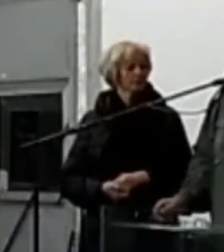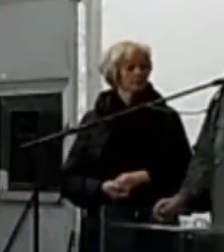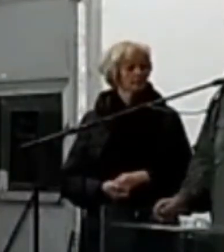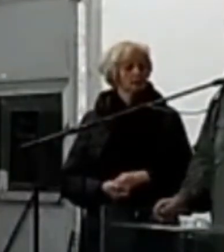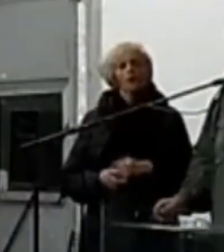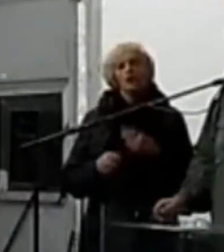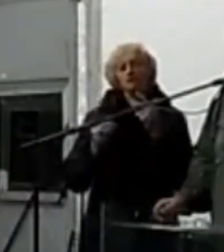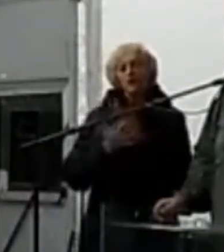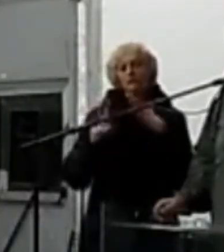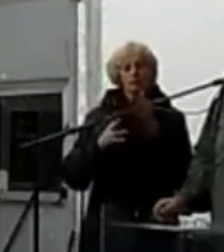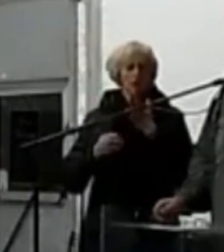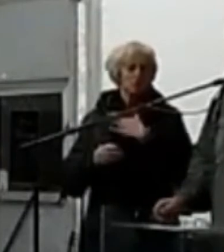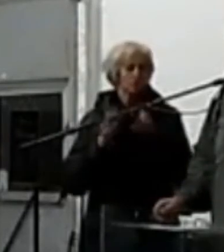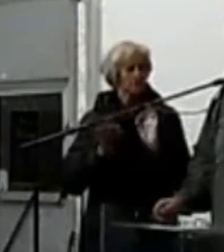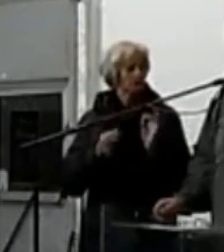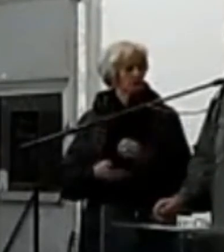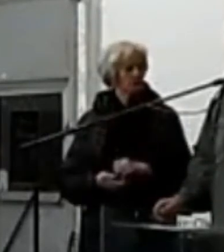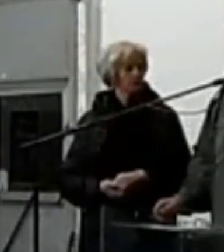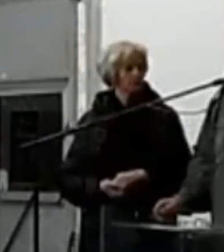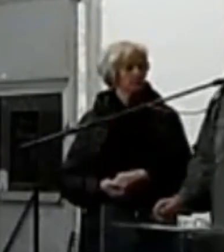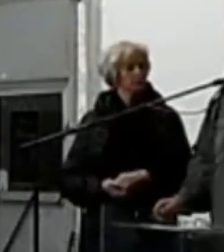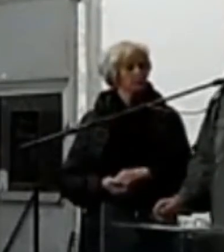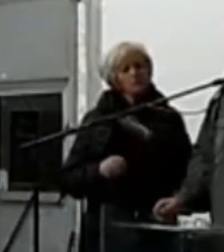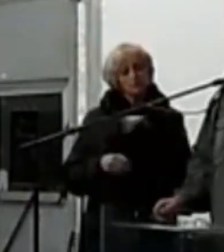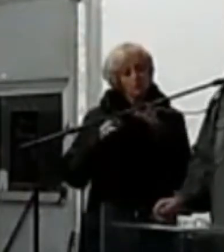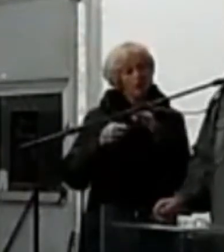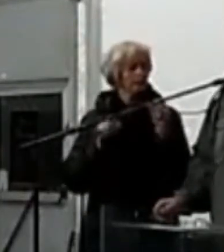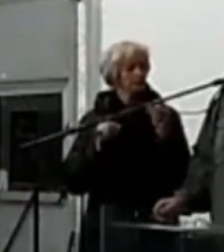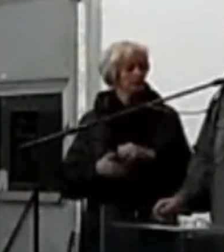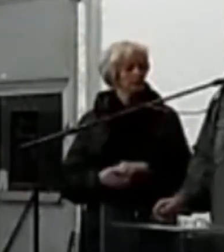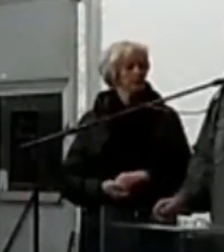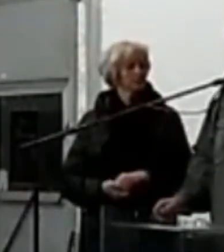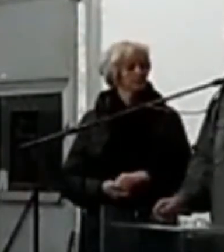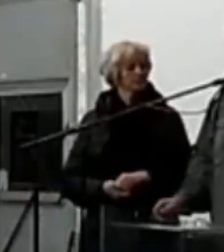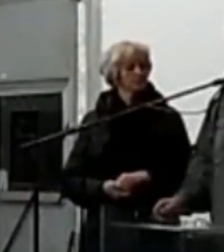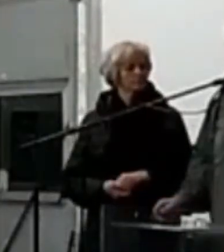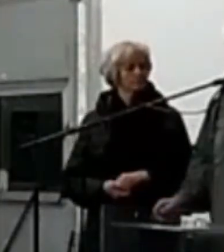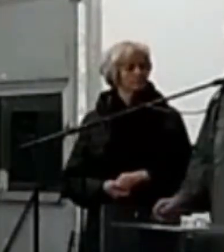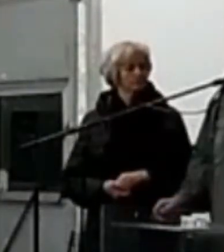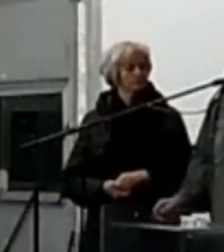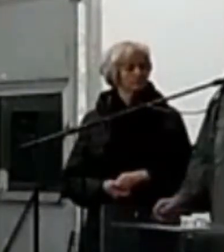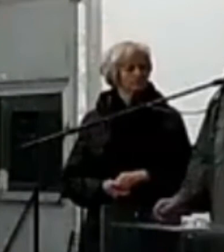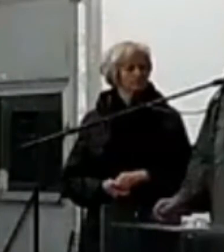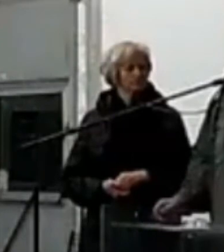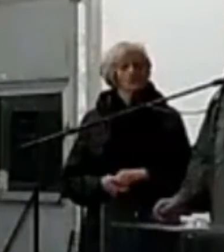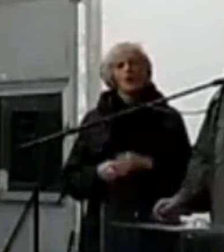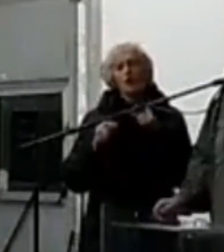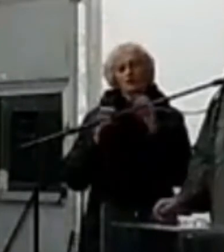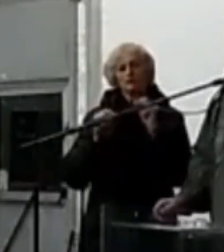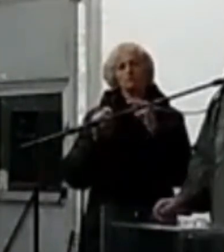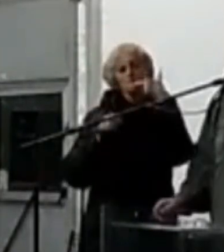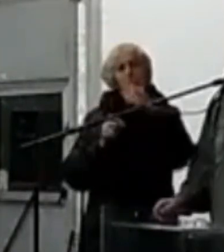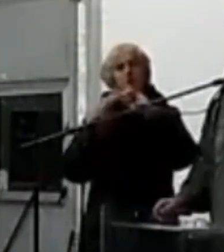svoju specifičnost. Mi smo mala zemlja, ali prebogata. Ova zemlja je 3. na planeti